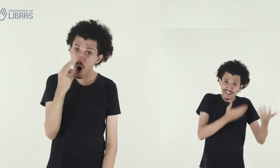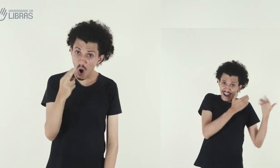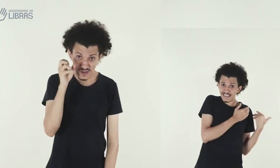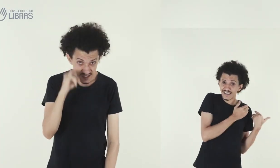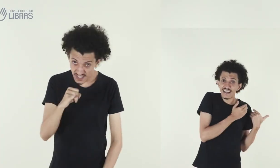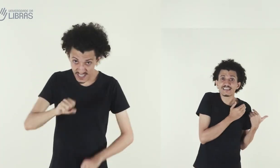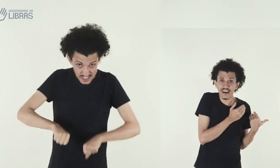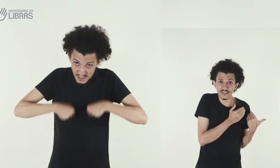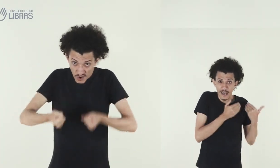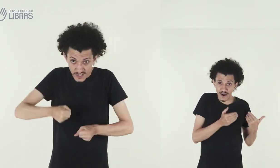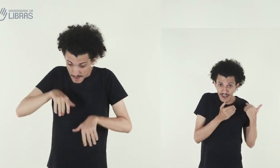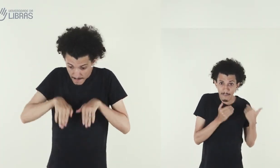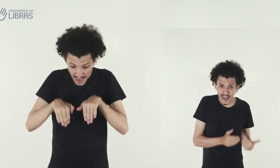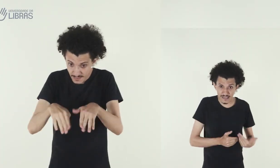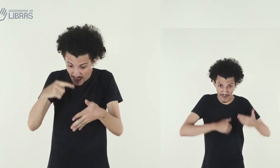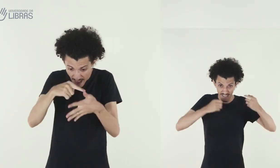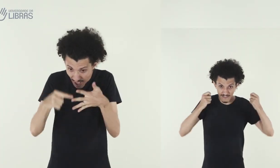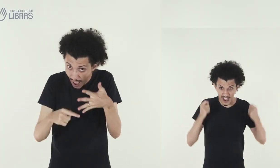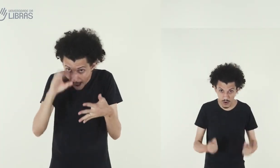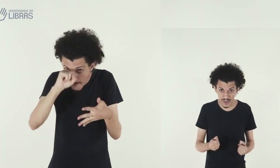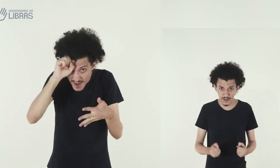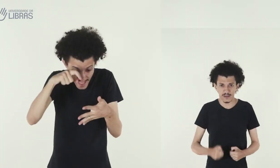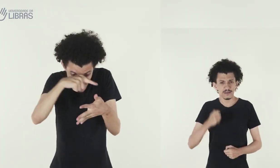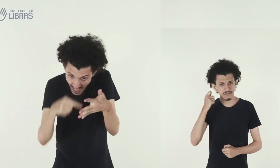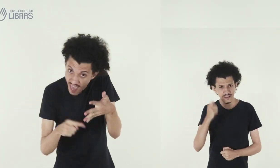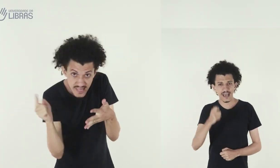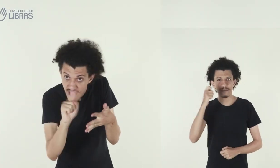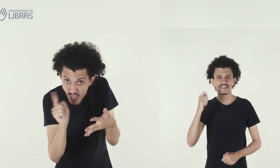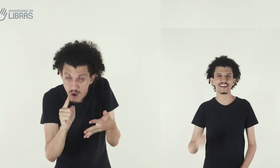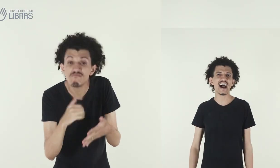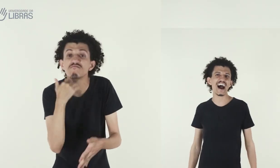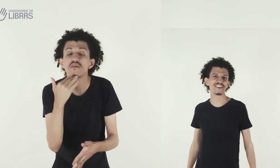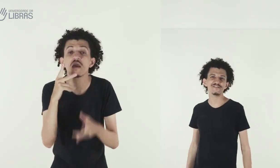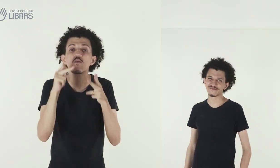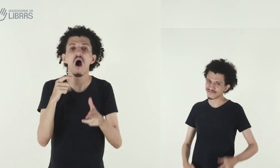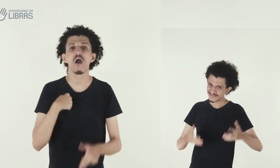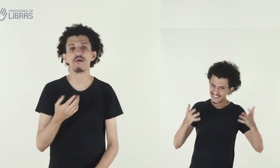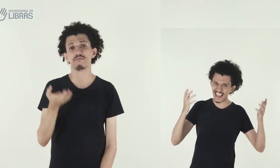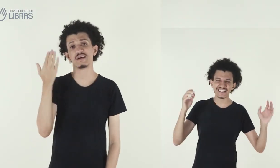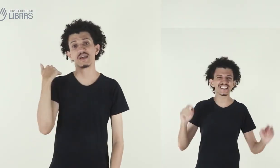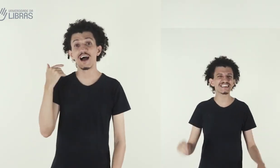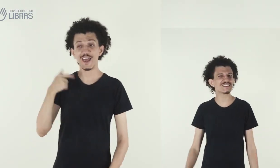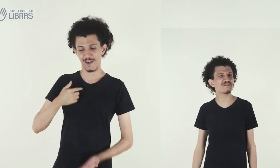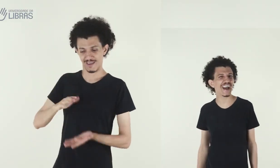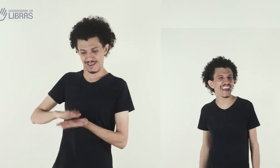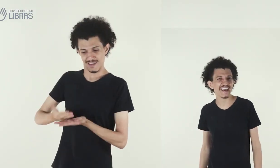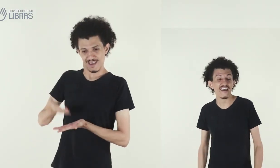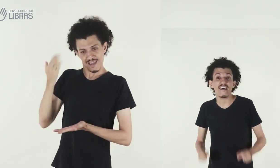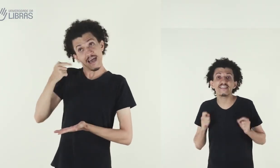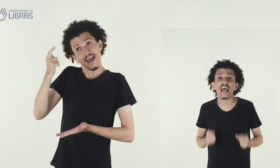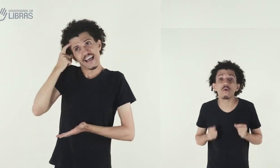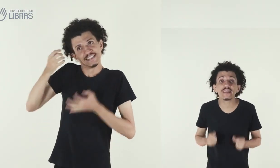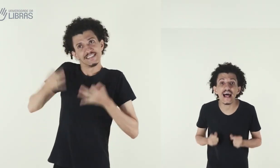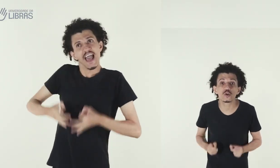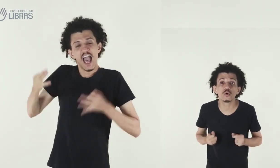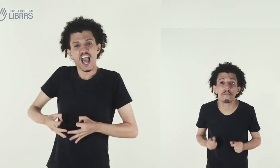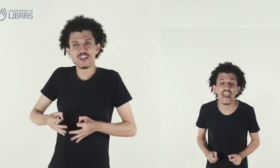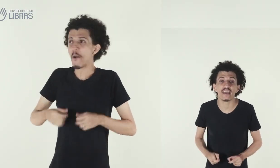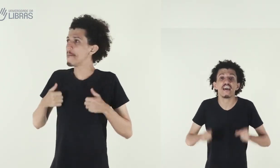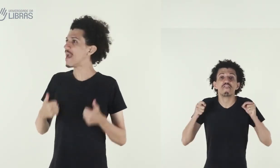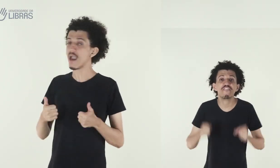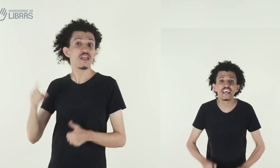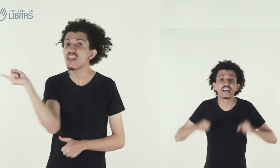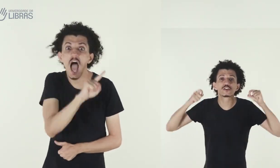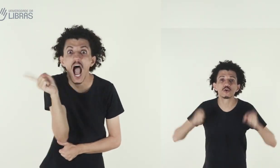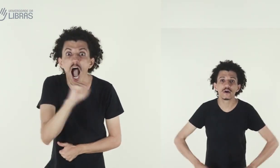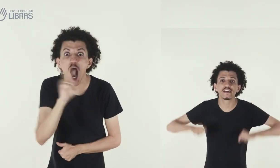lá atrás daqueles anos, quebrando a cabeça, passando vergonha, interpretando errado. Achando que tá tudo bem. Não tá tudo